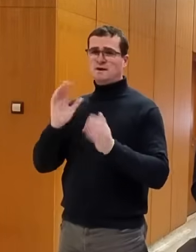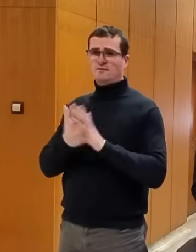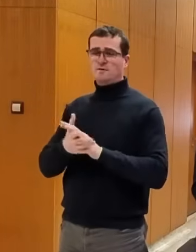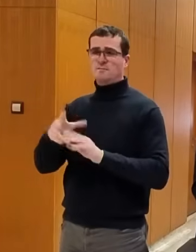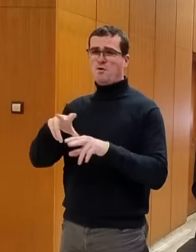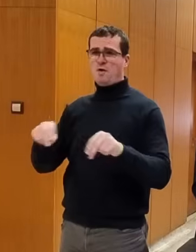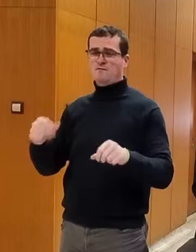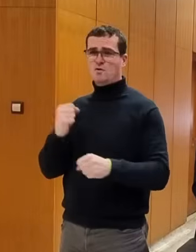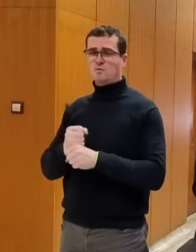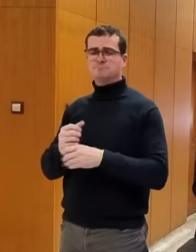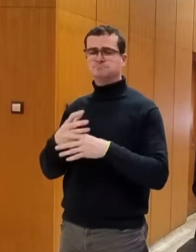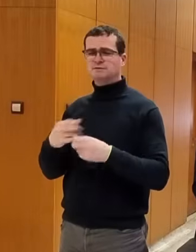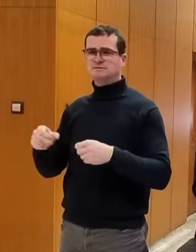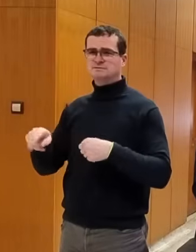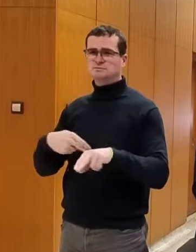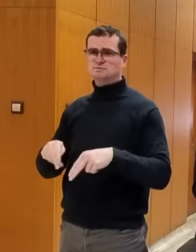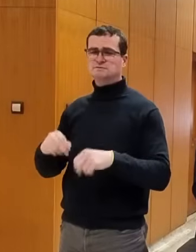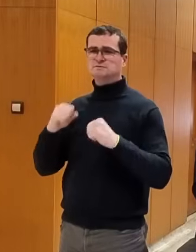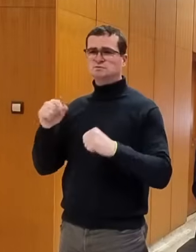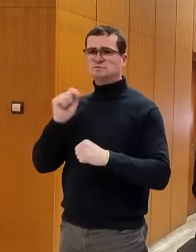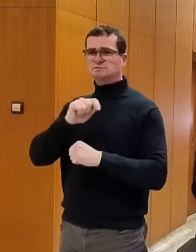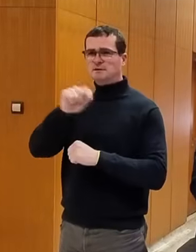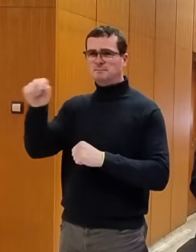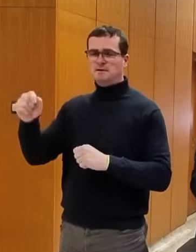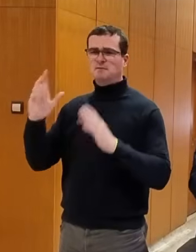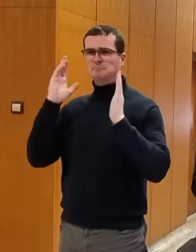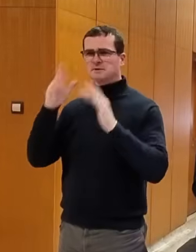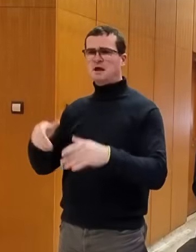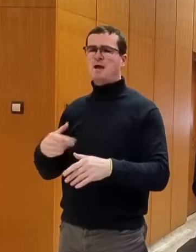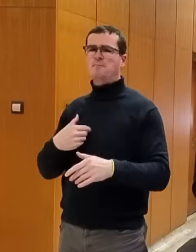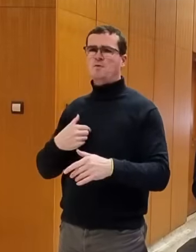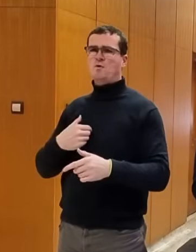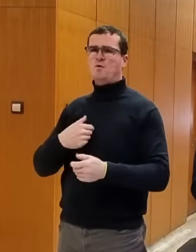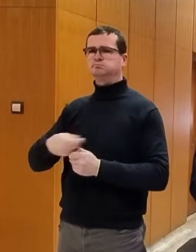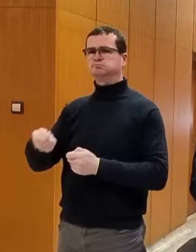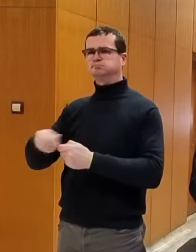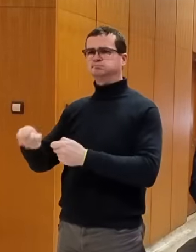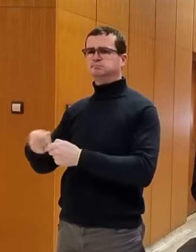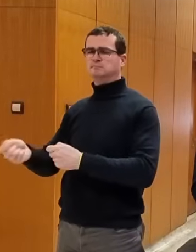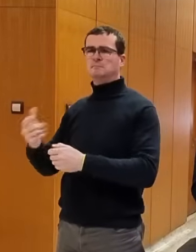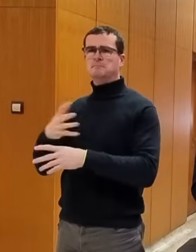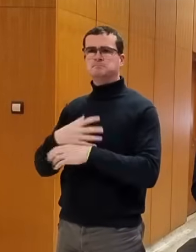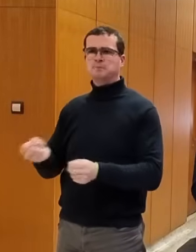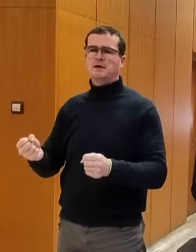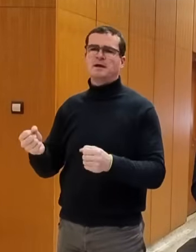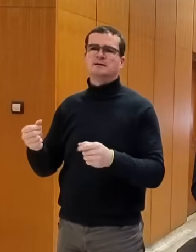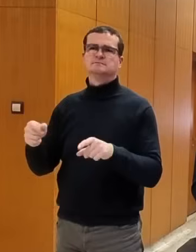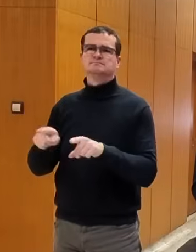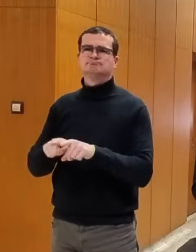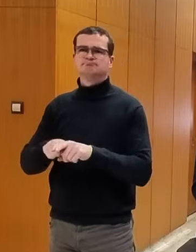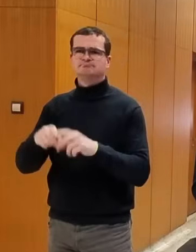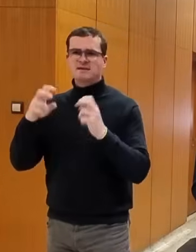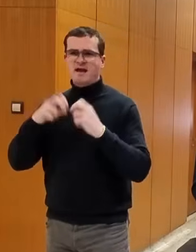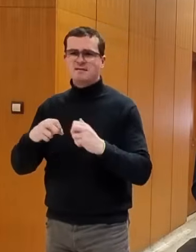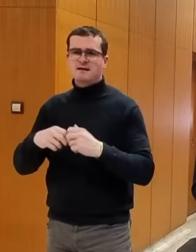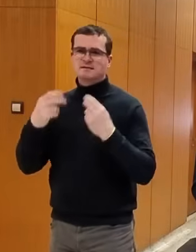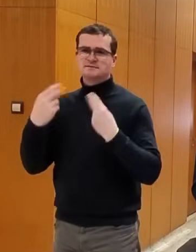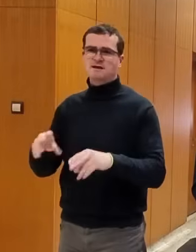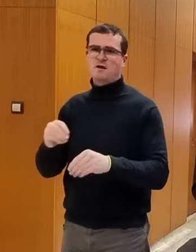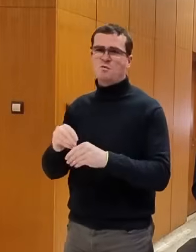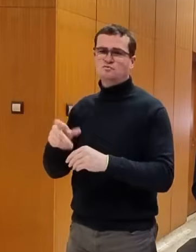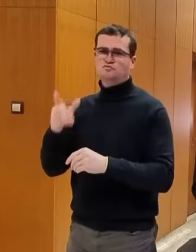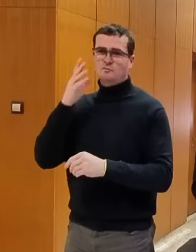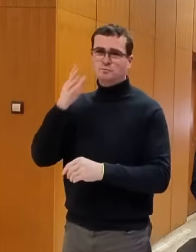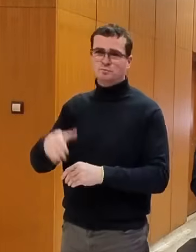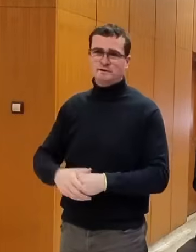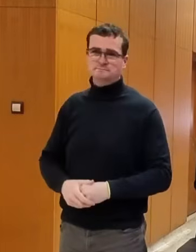pani Kolíkovou robená bez diskusie so sudcami rovno od stola a bez akýchkoľvek analýz dopadov, ktoré to bude